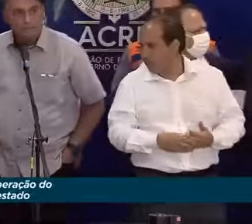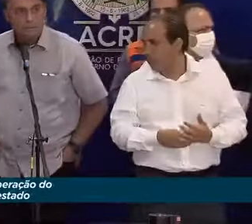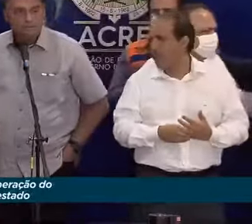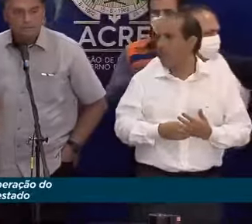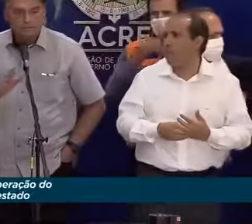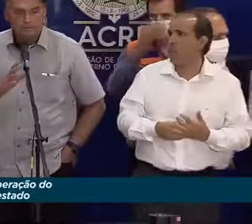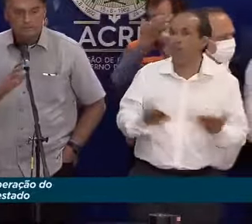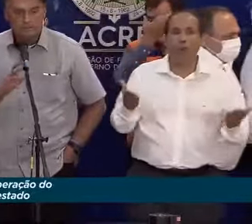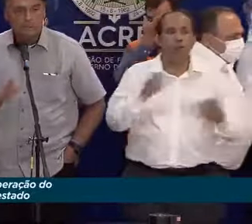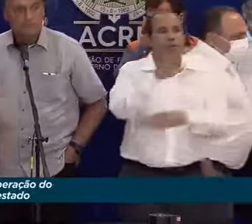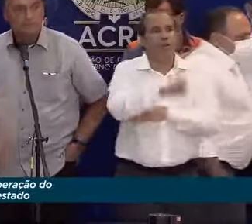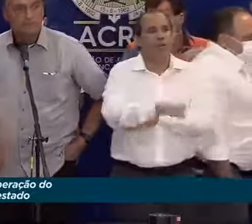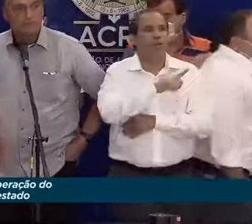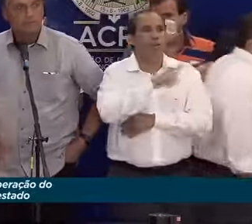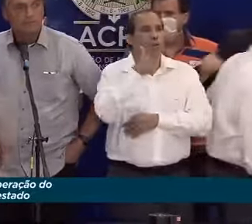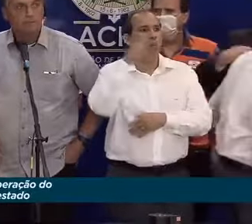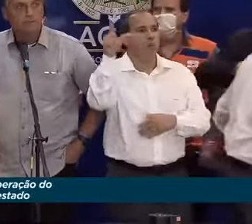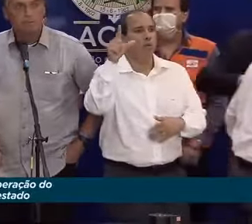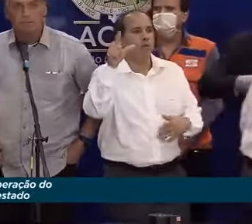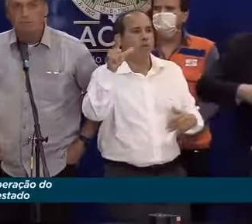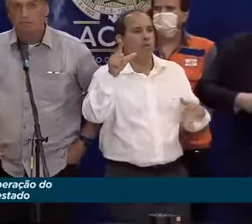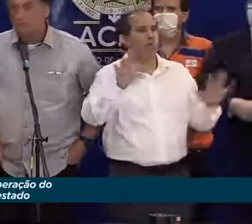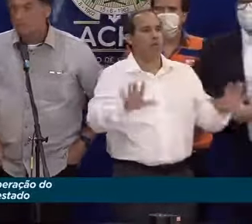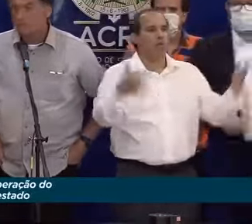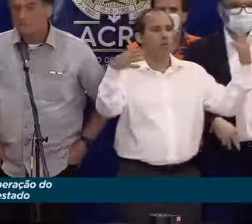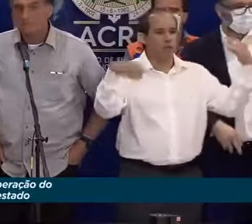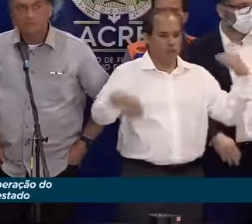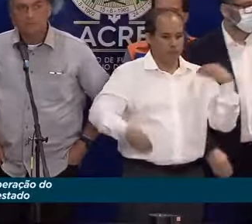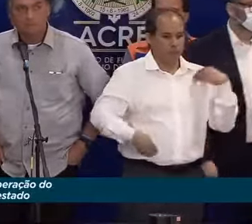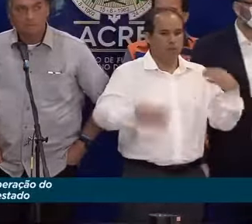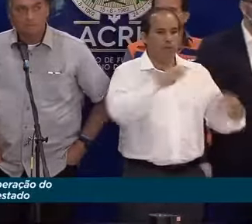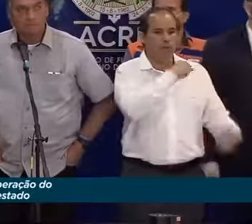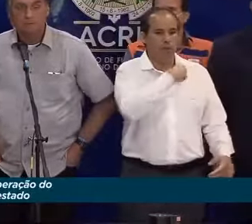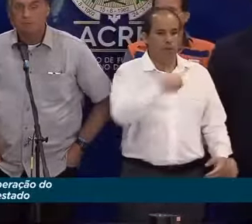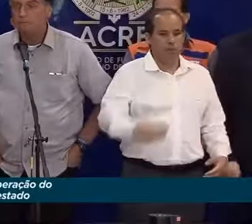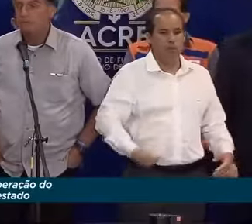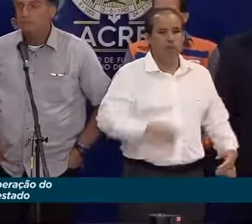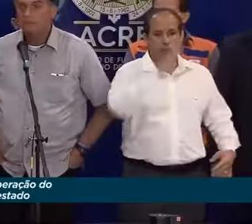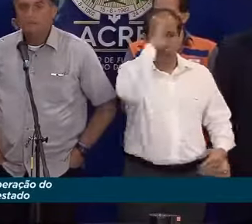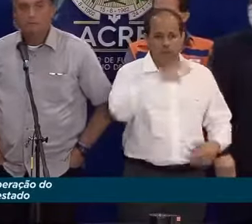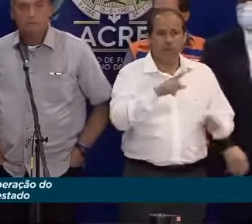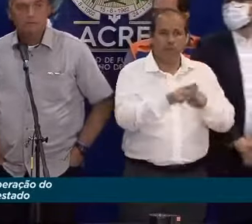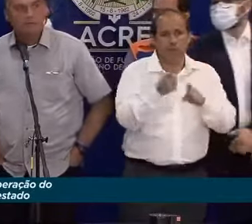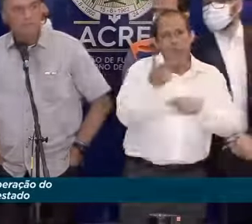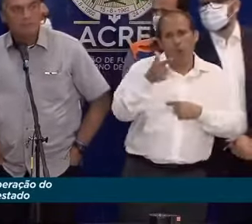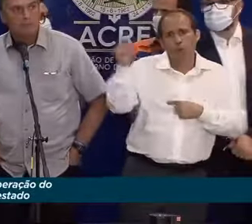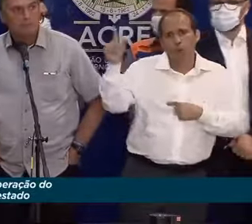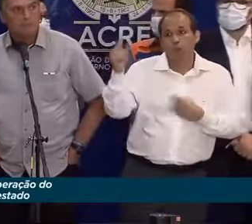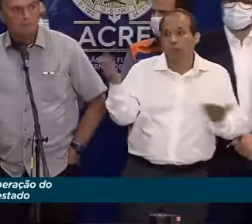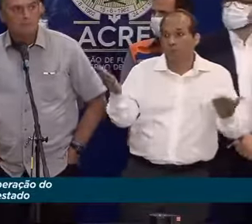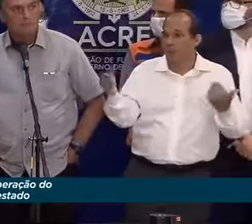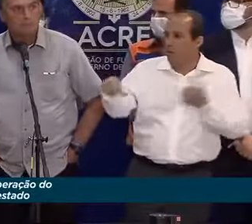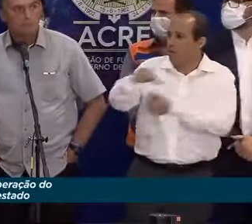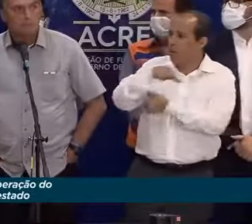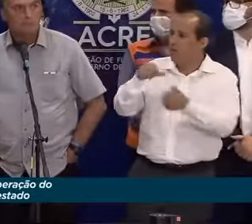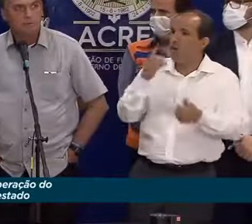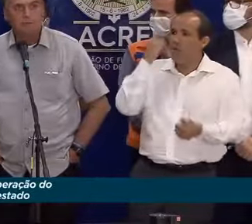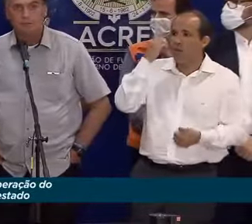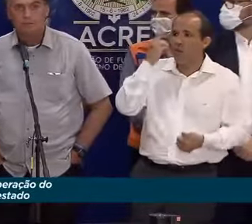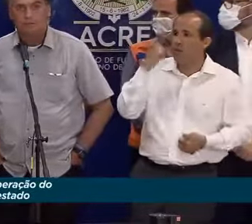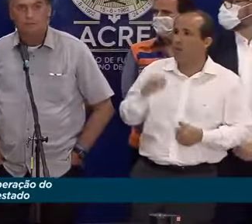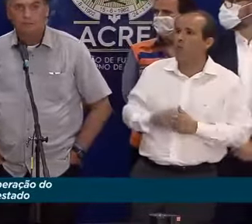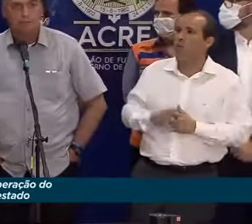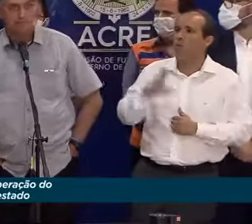Hoje à tarde temos a cerimônia de posse do ministro da Cidadania, entre outros. Então, com a palavra aqui, o deputado João